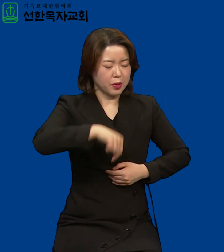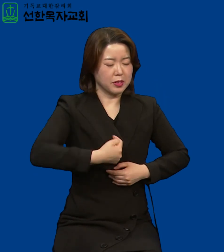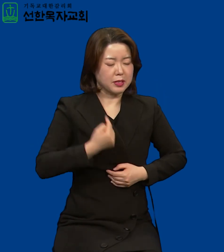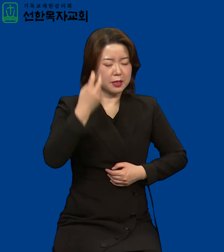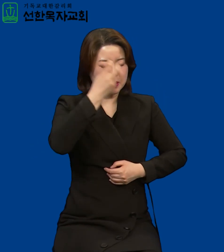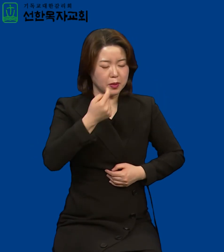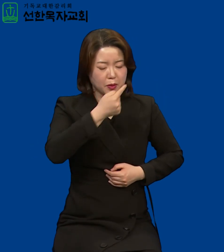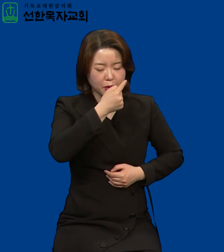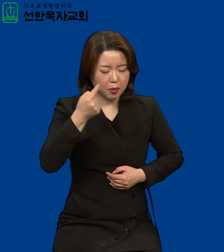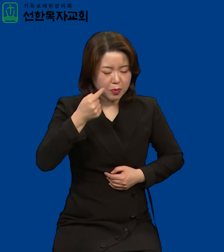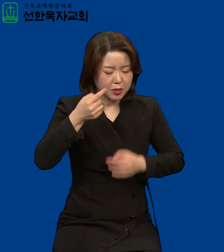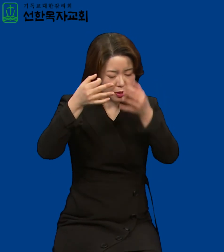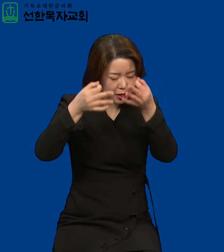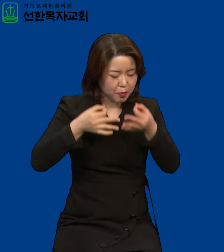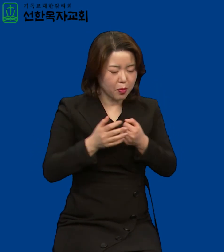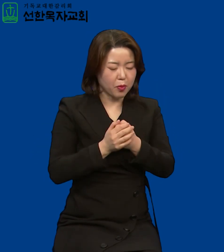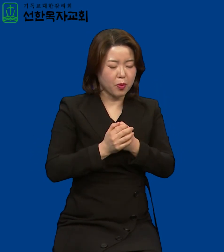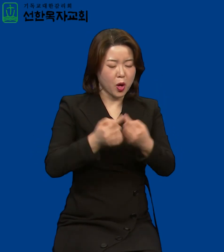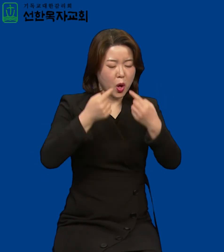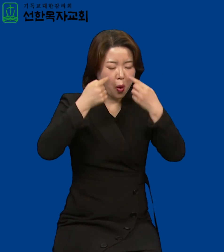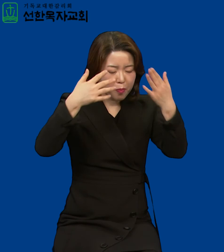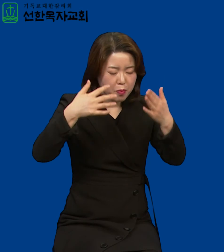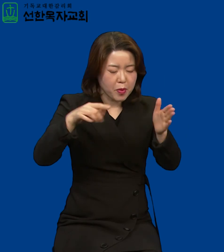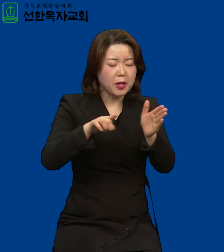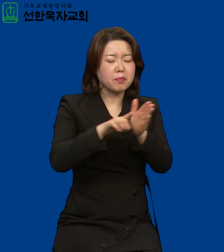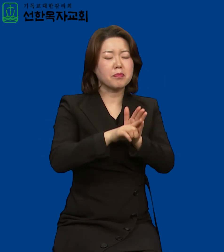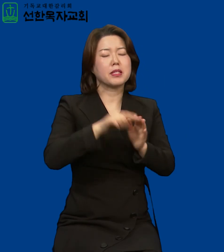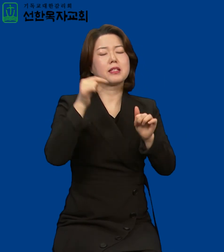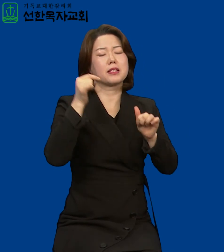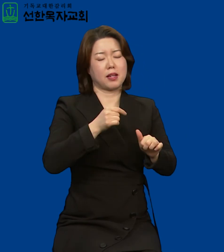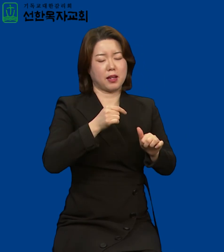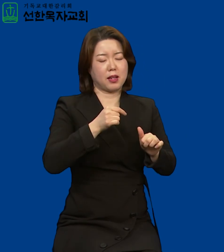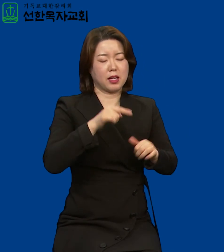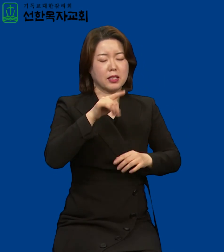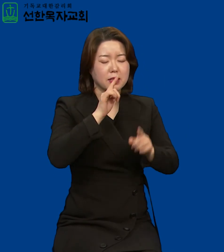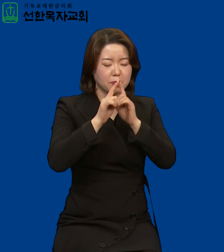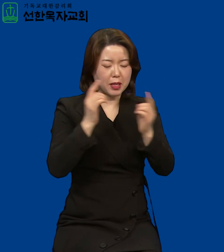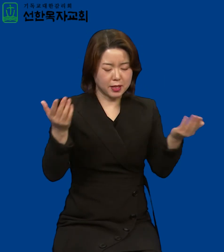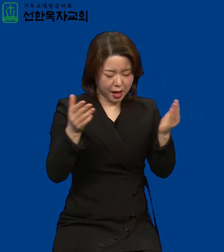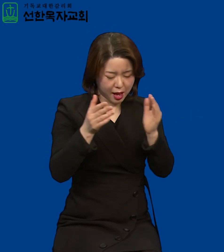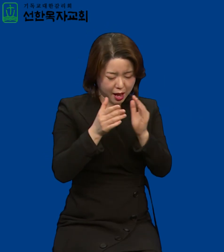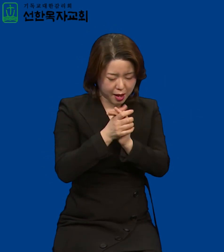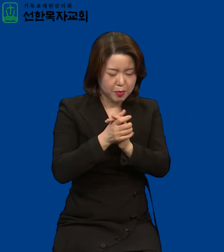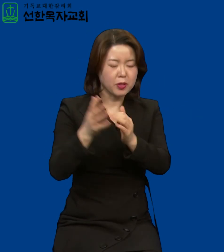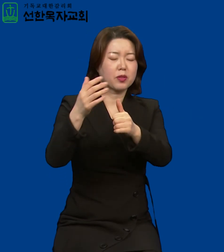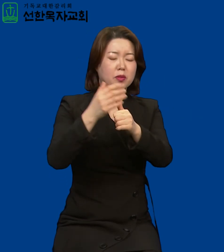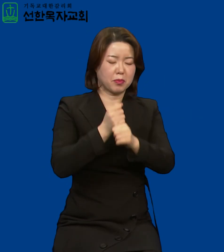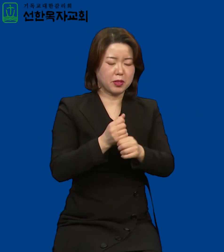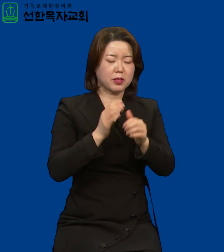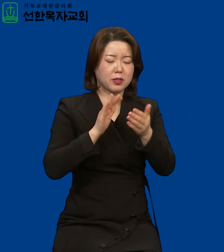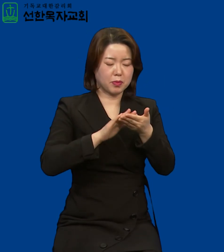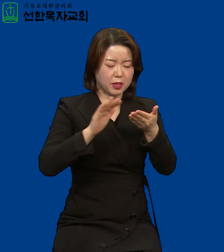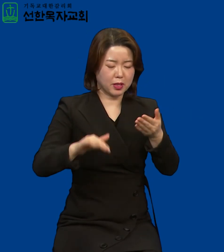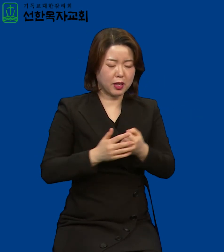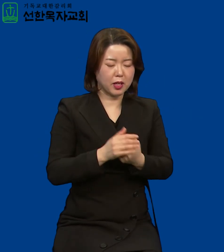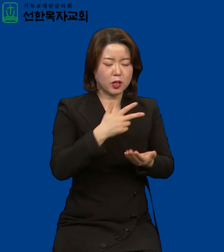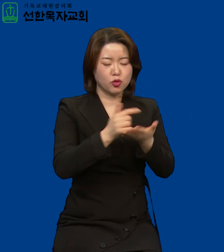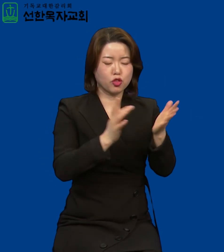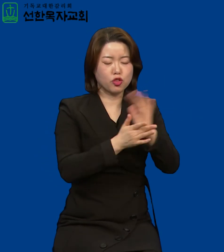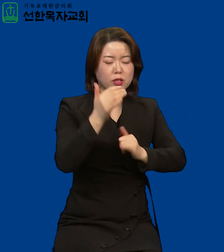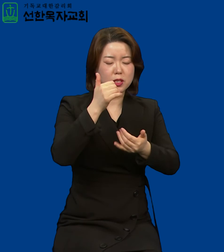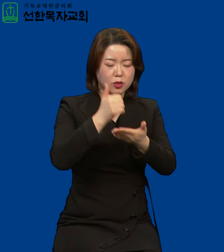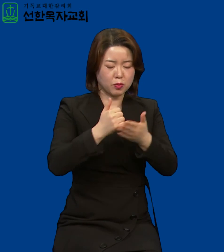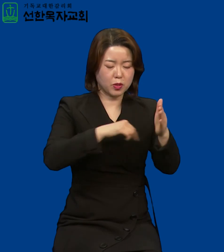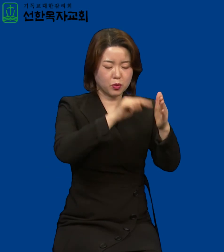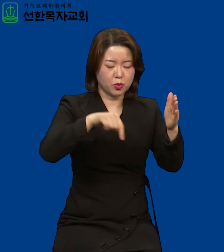검증하며 분명히 알라 하신 하나님, 그 말씀을 아멘으로 붙잡습니다. 주 예수님께서 정말 우리